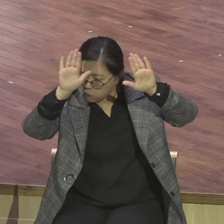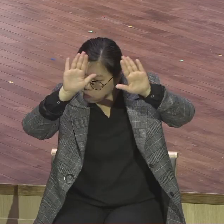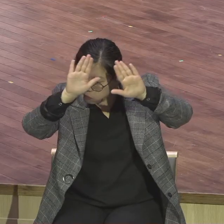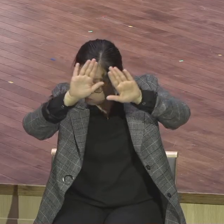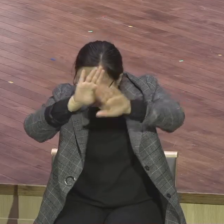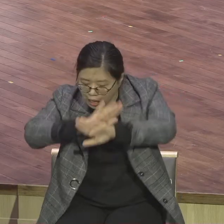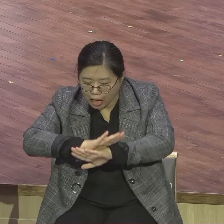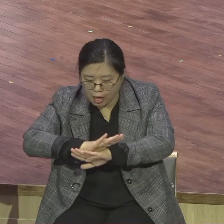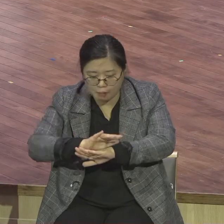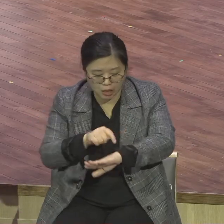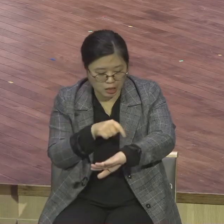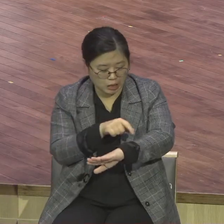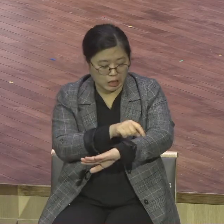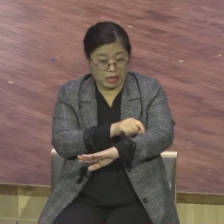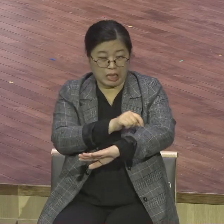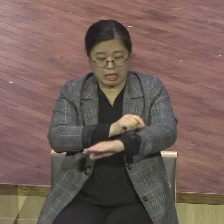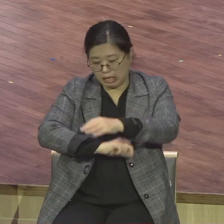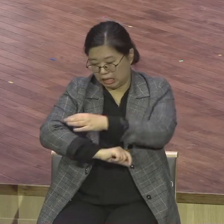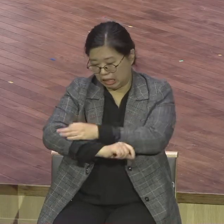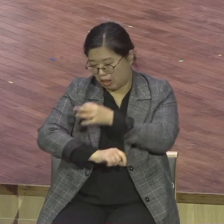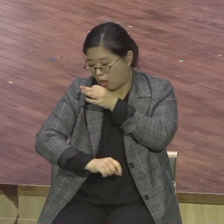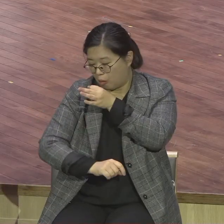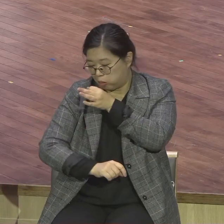들어와서 바이올린 하나를 들고 왔어.